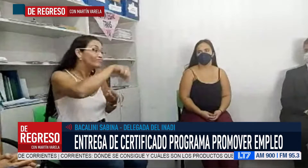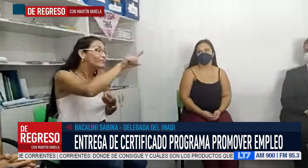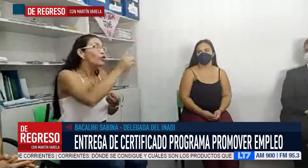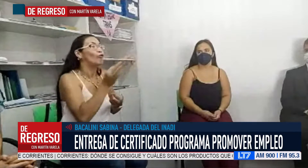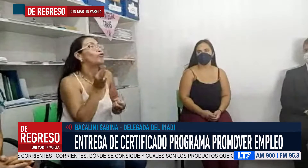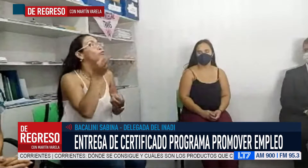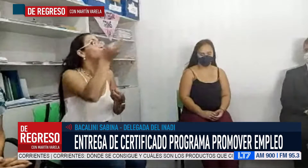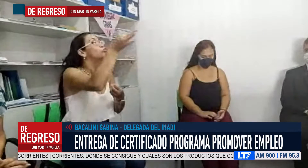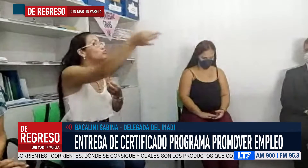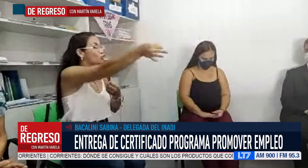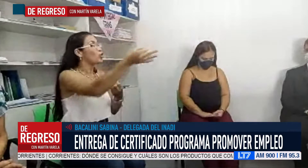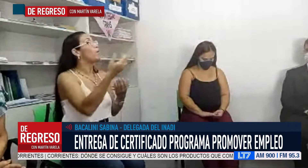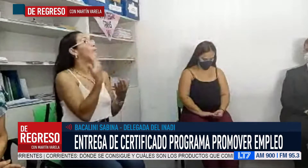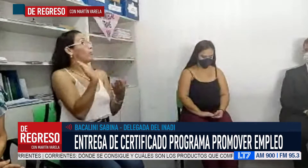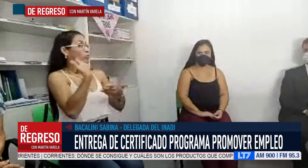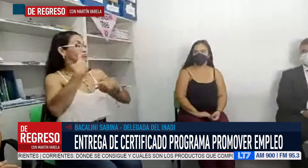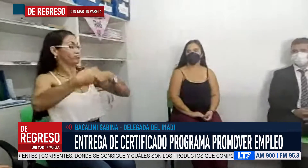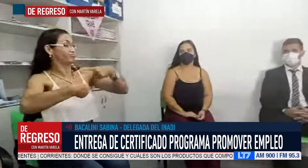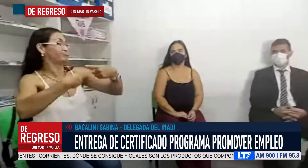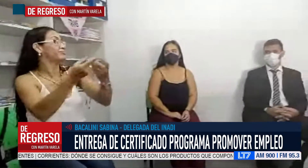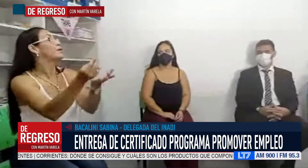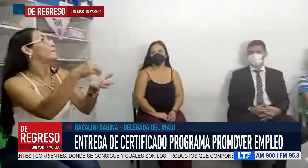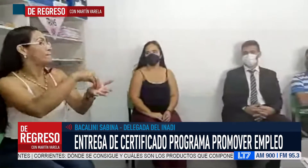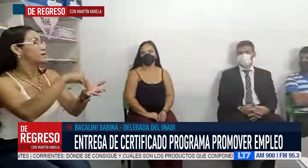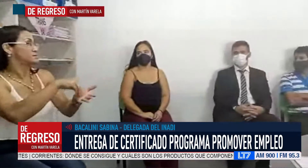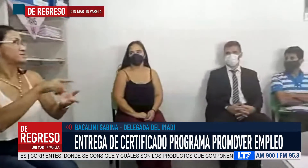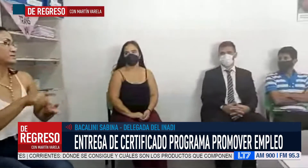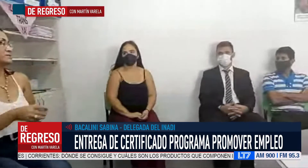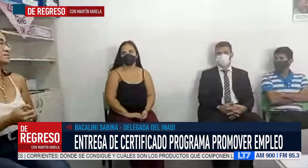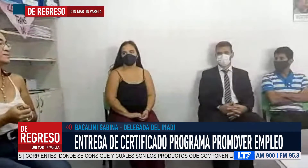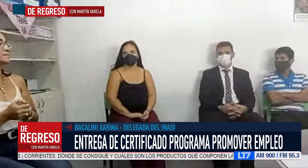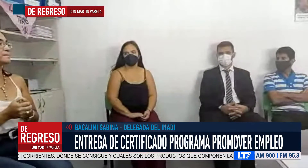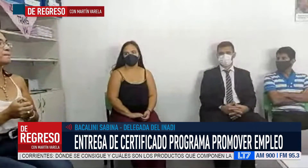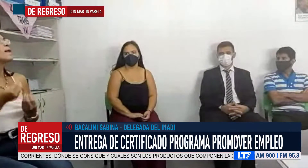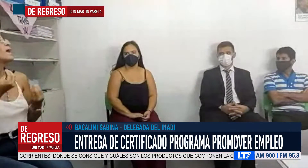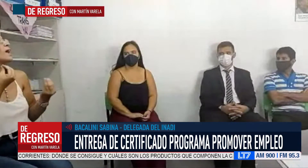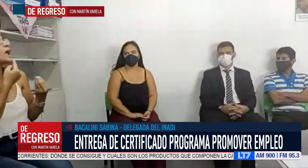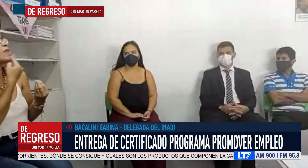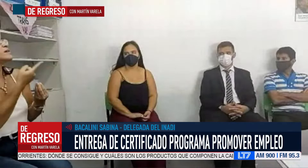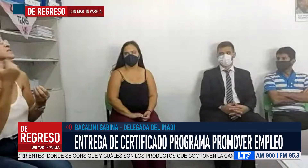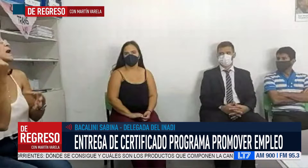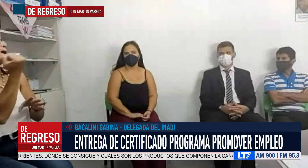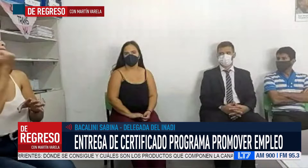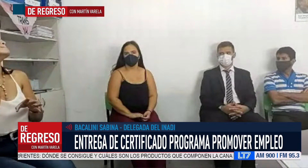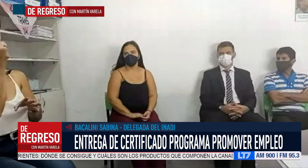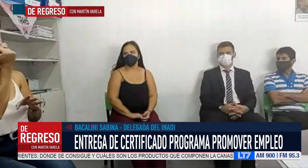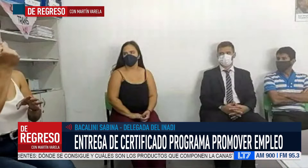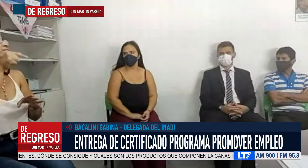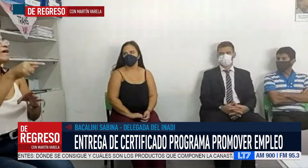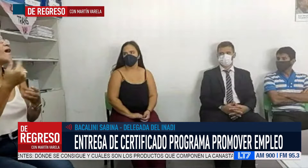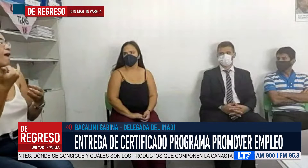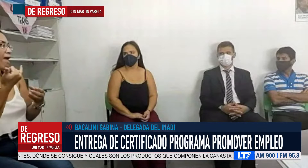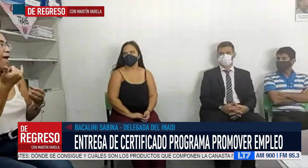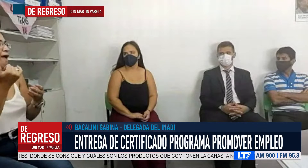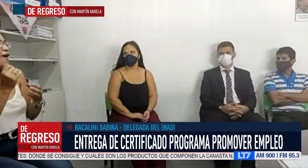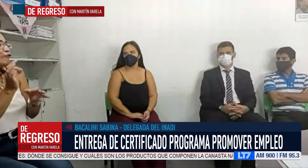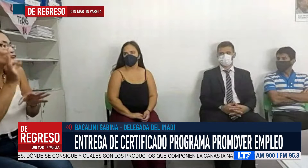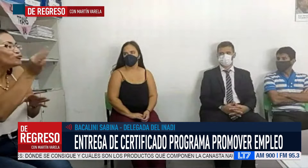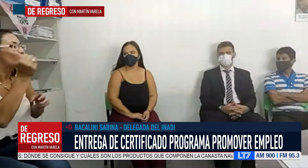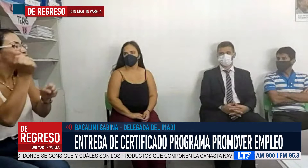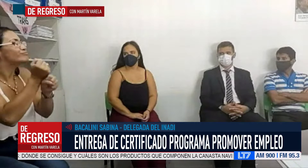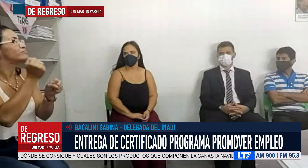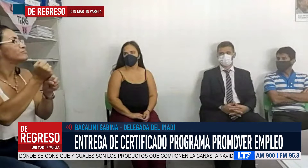podamos avanzar un poquito más, ¿no es cierto?, dando un paso a lo que significa tener un empleo